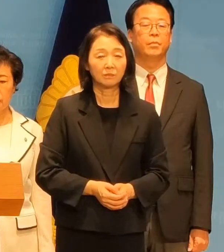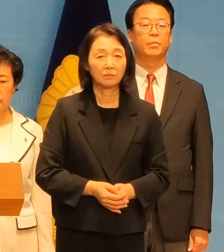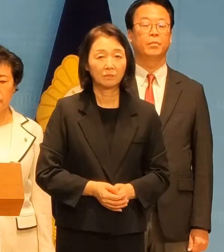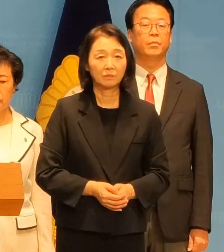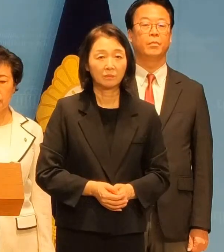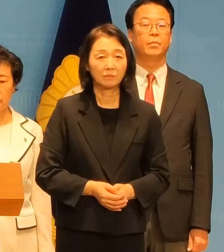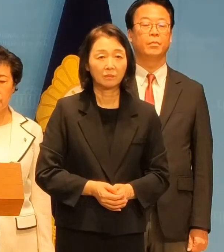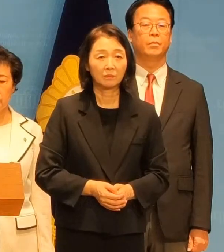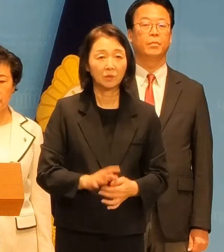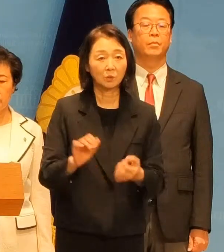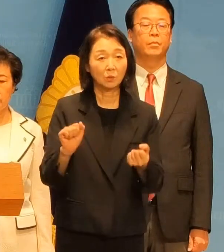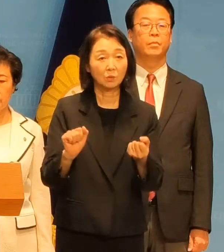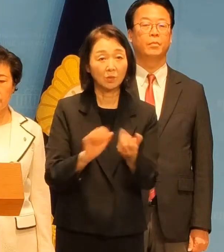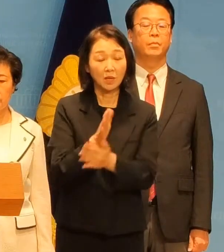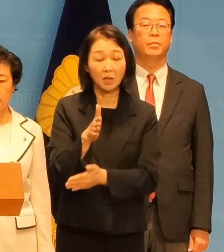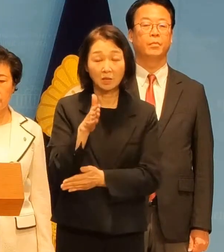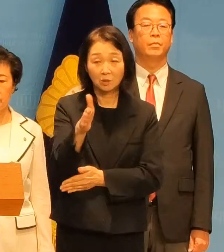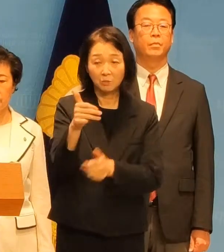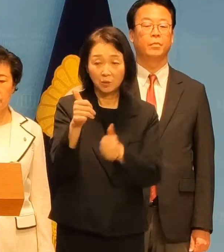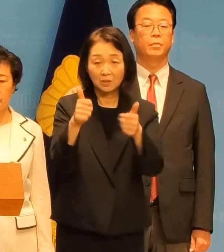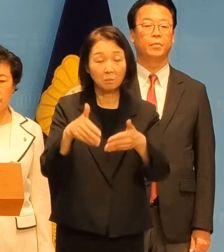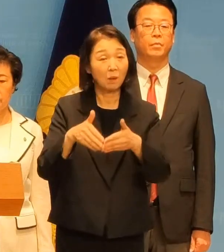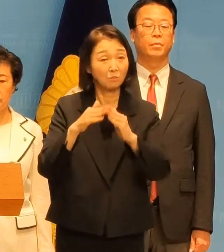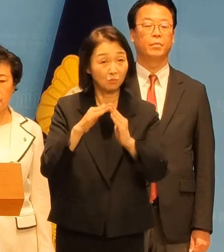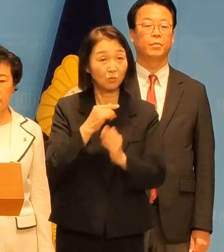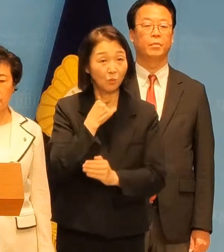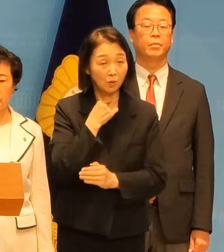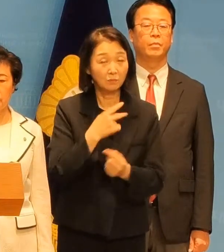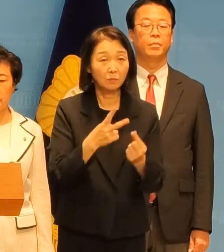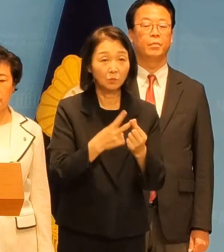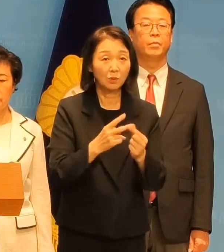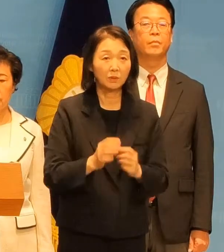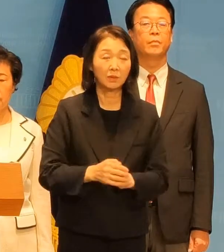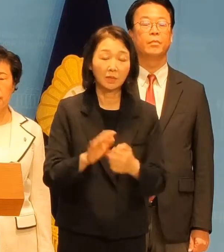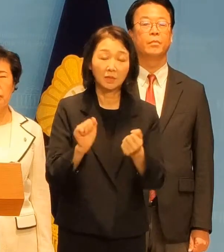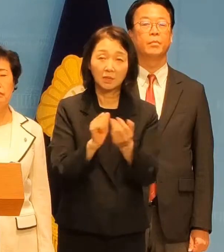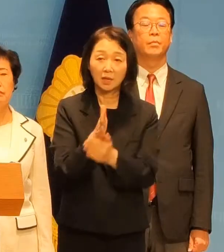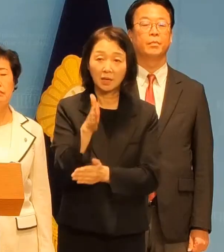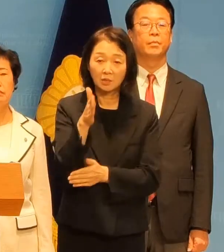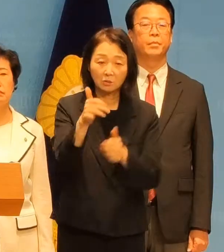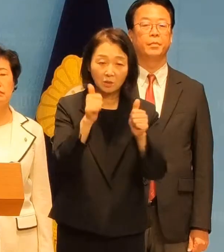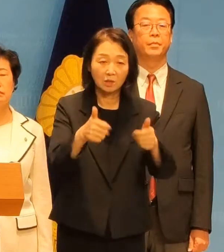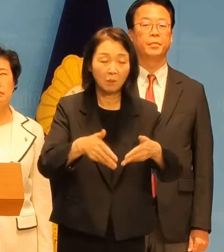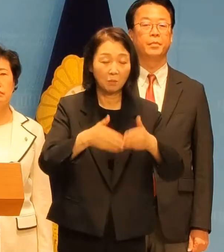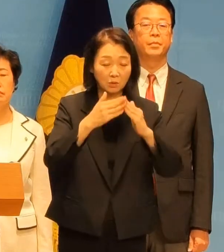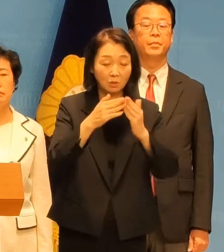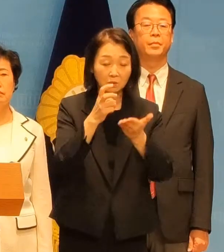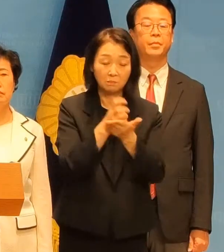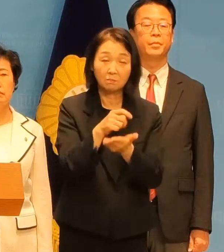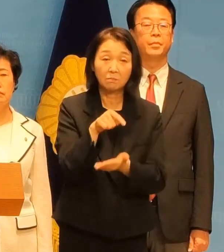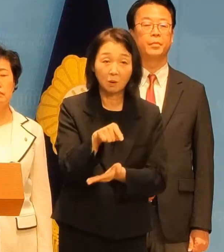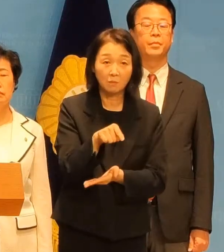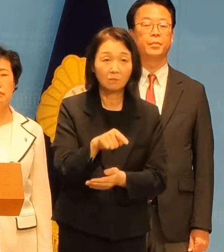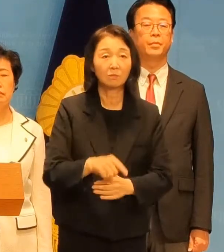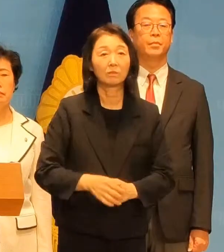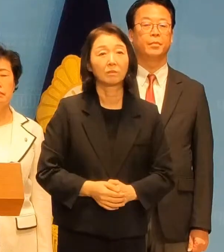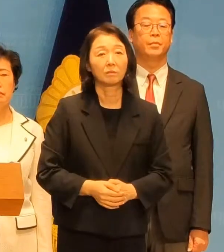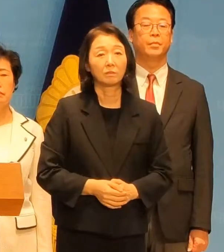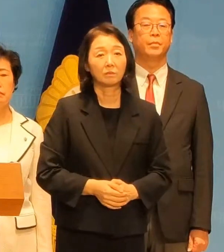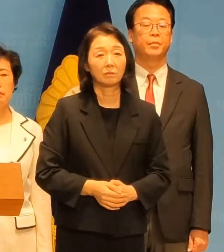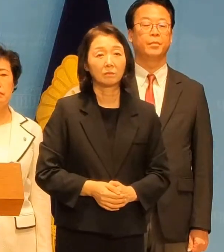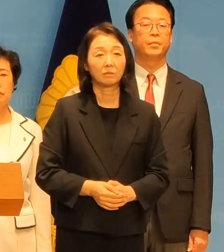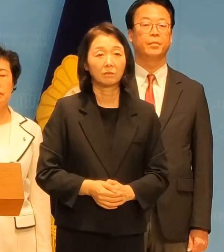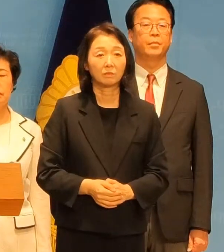추가로 내란 전담 재판부 두 번째 이슈입니다. 내란 전담 재판부 설치법 말씀드리겠습니다.